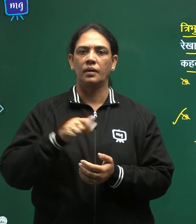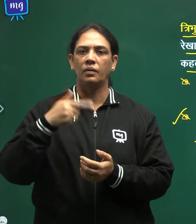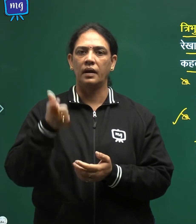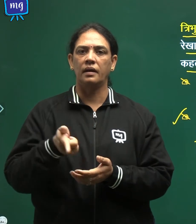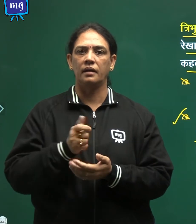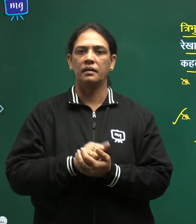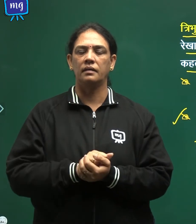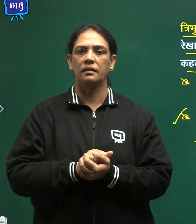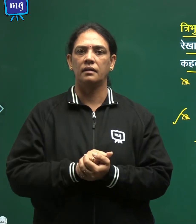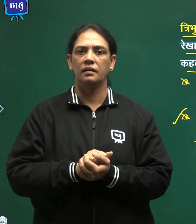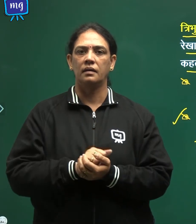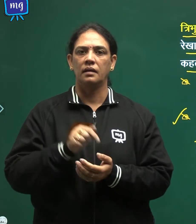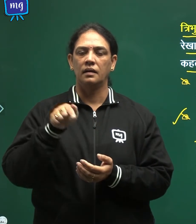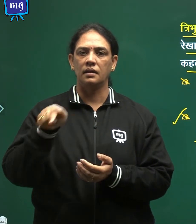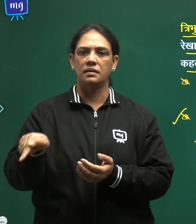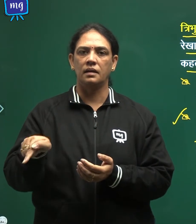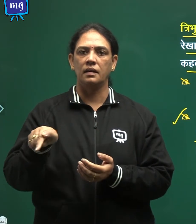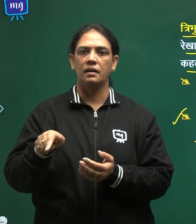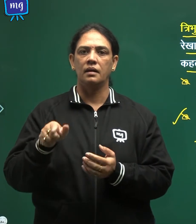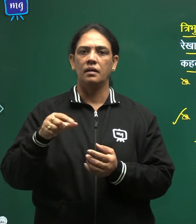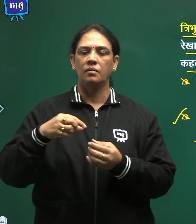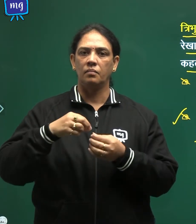उन्हें इसकी भुजाएं